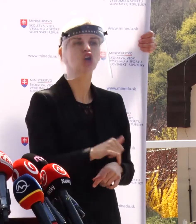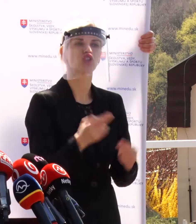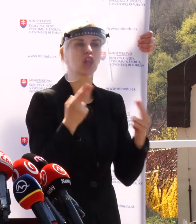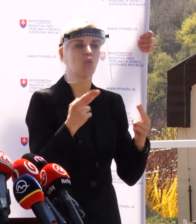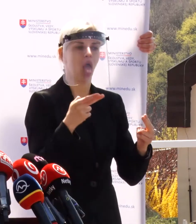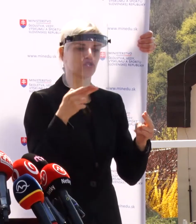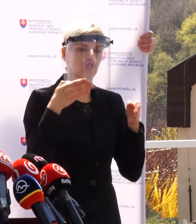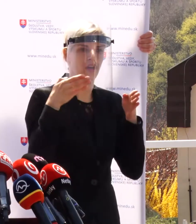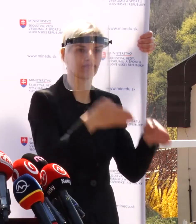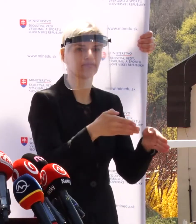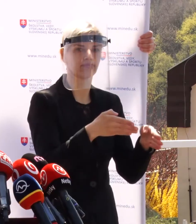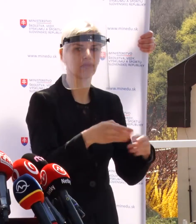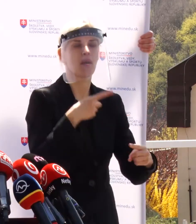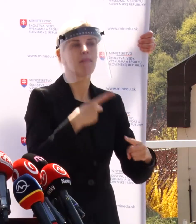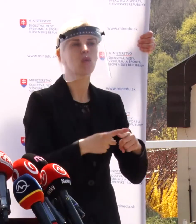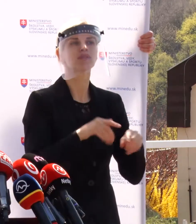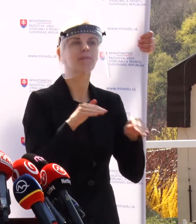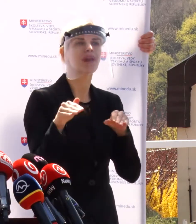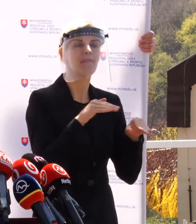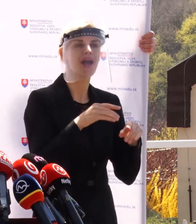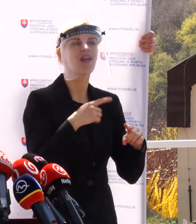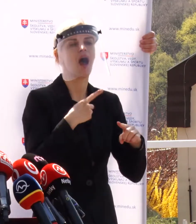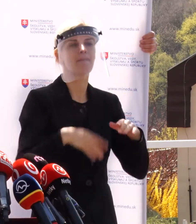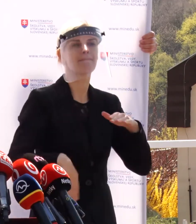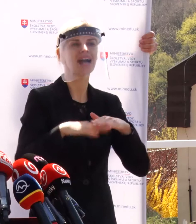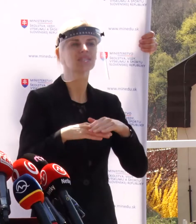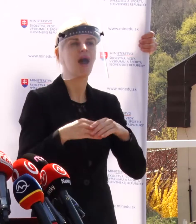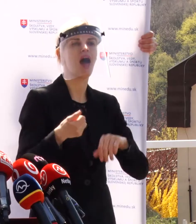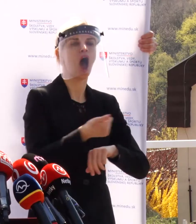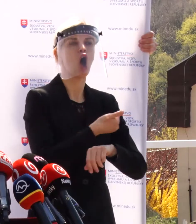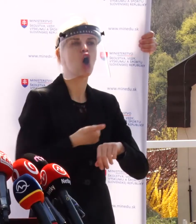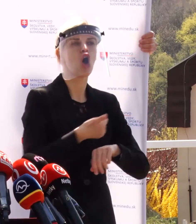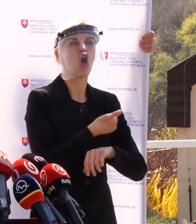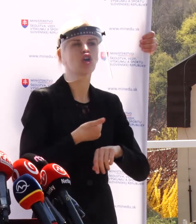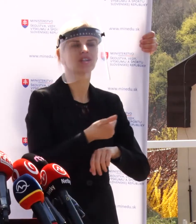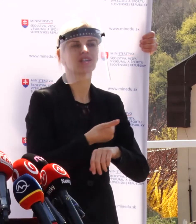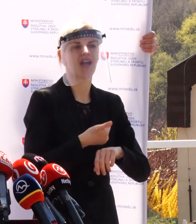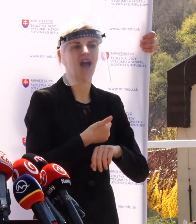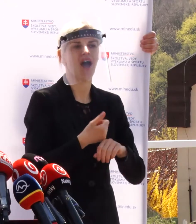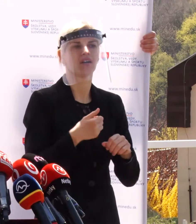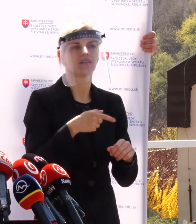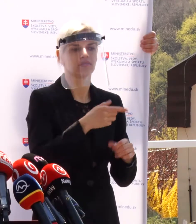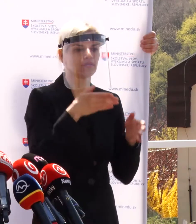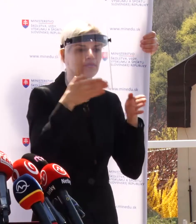zamerať a aká by mala byť priemerná a maximálna hodinová záťaž žiakov na jednotlivých stupňoch